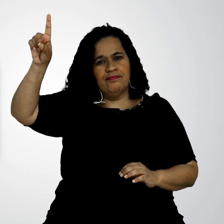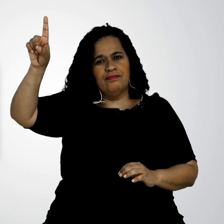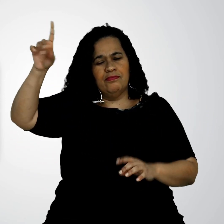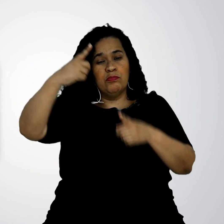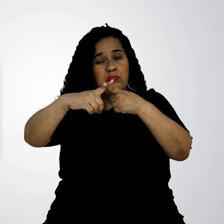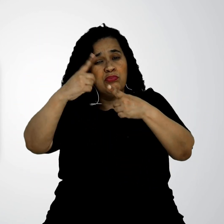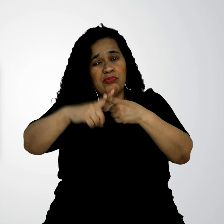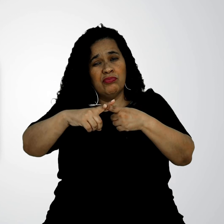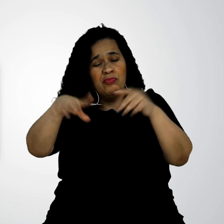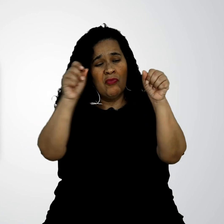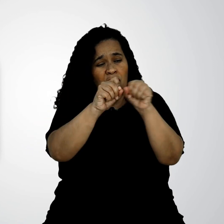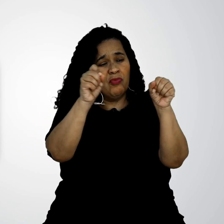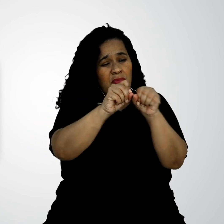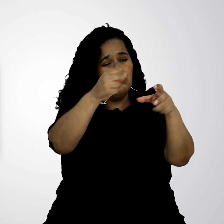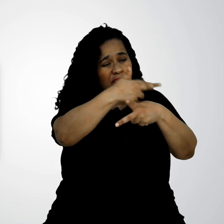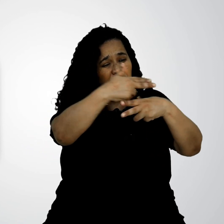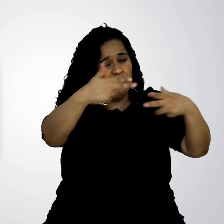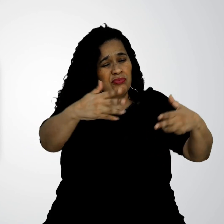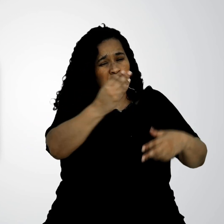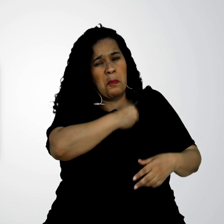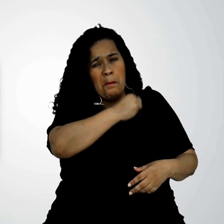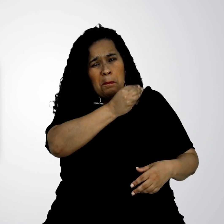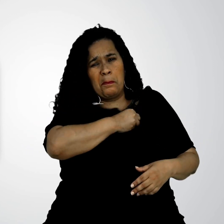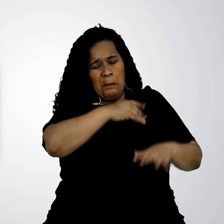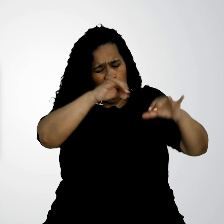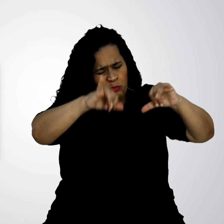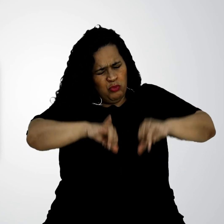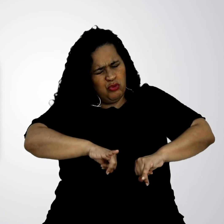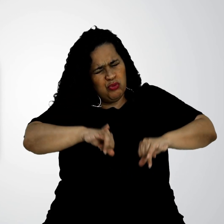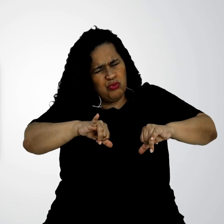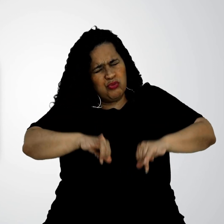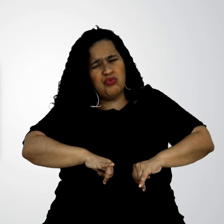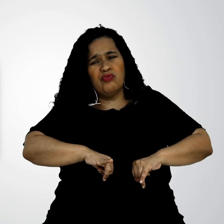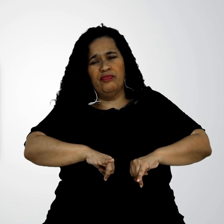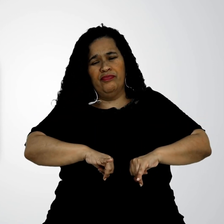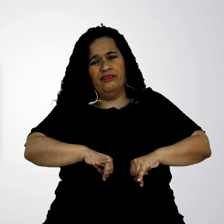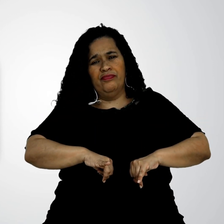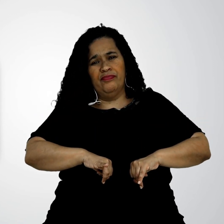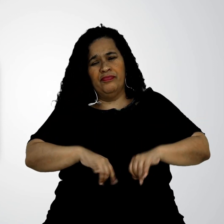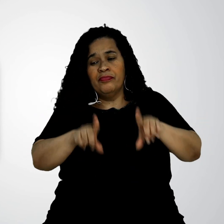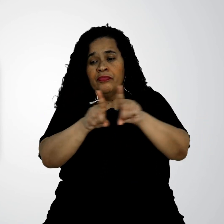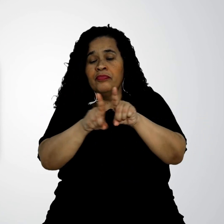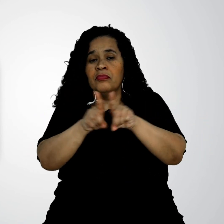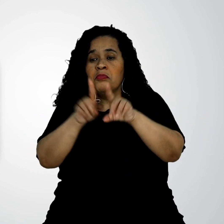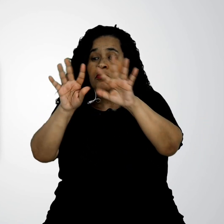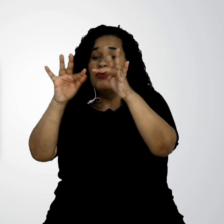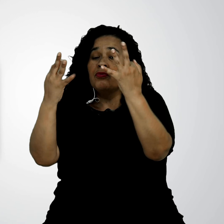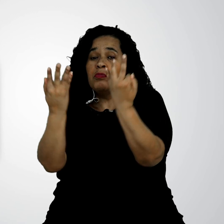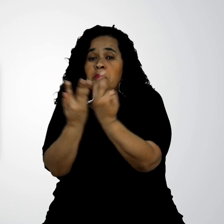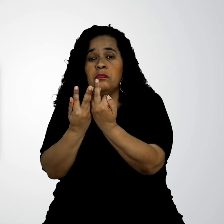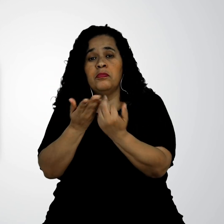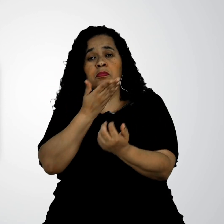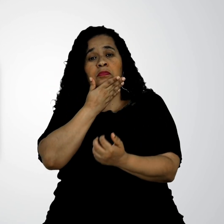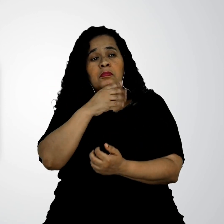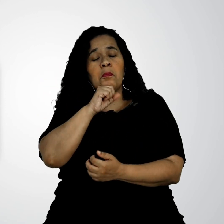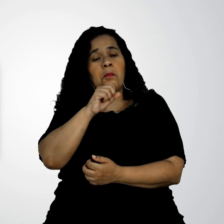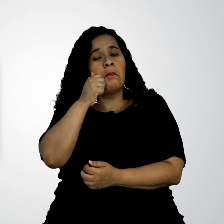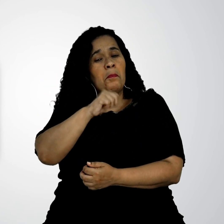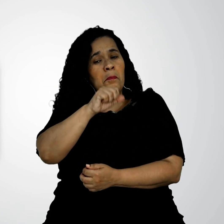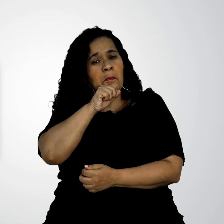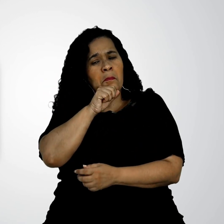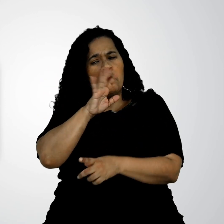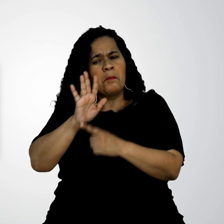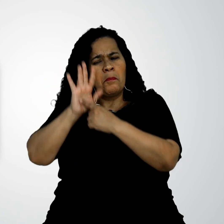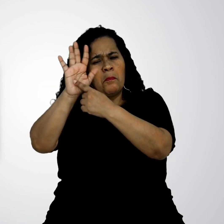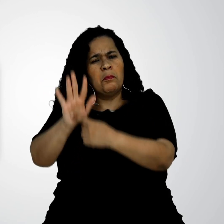desordem. A gente tem que pensar sobre isso. Eu acho que para pais hoje que lidam com essa situação que é tão difícil, a busca